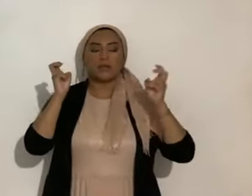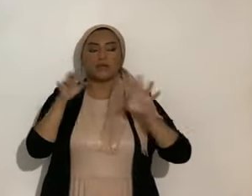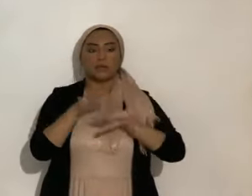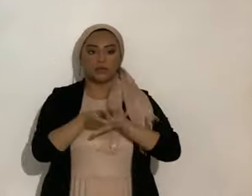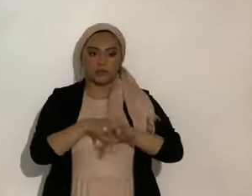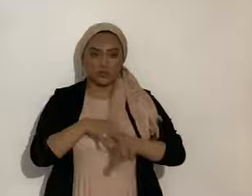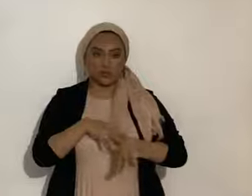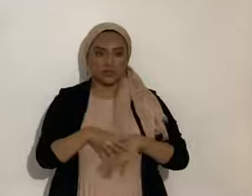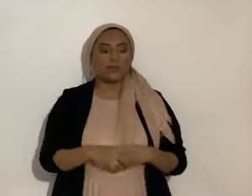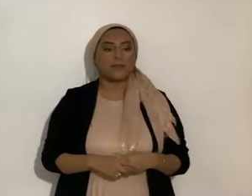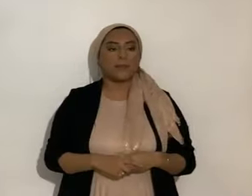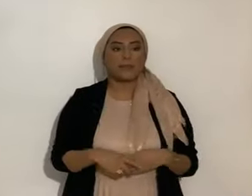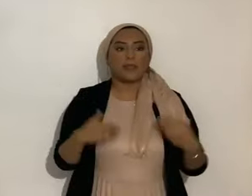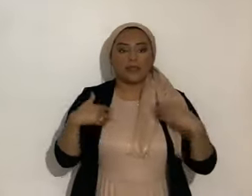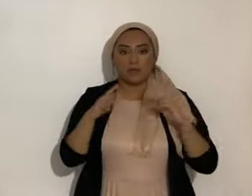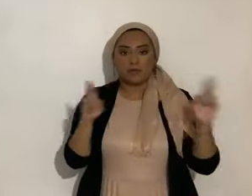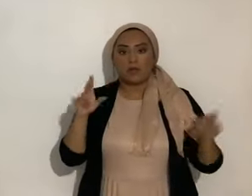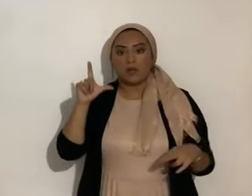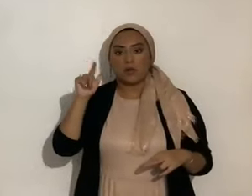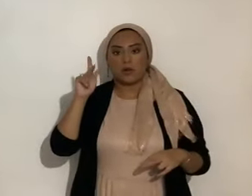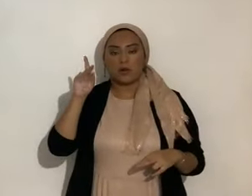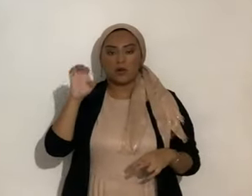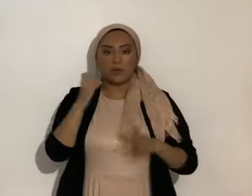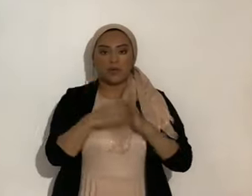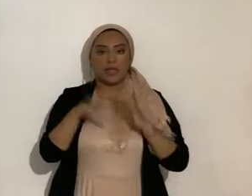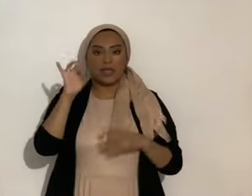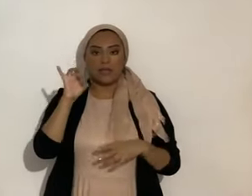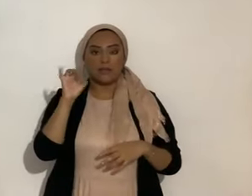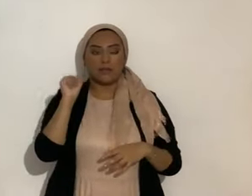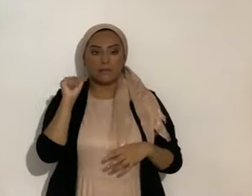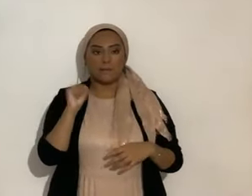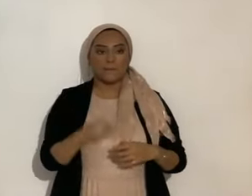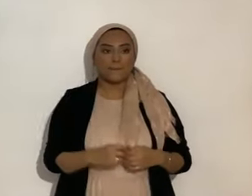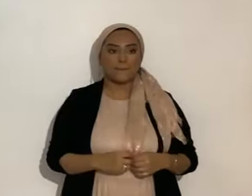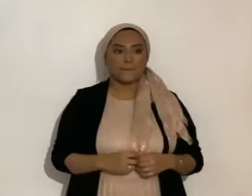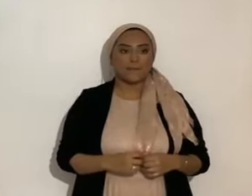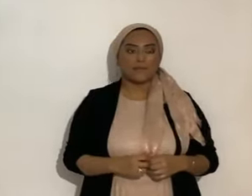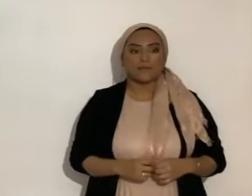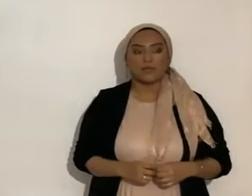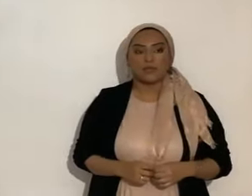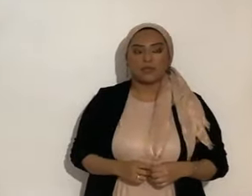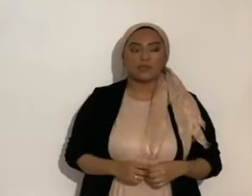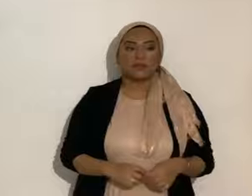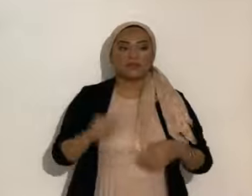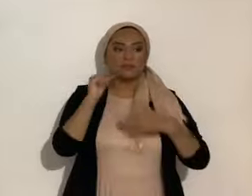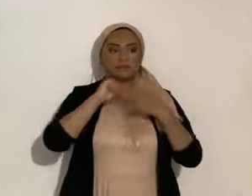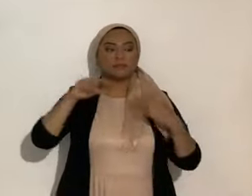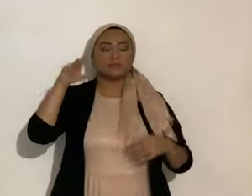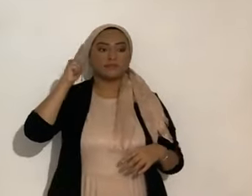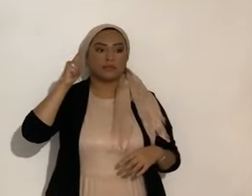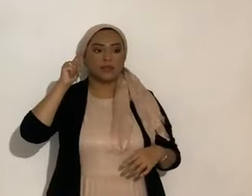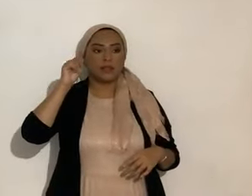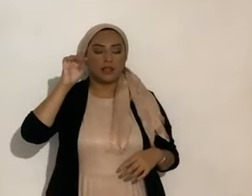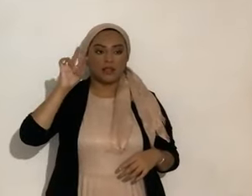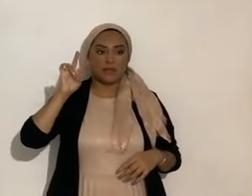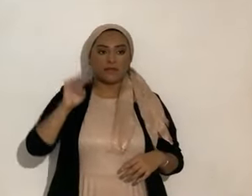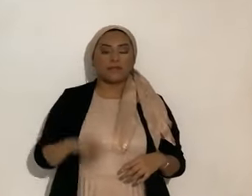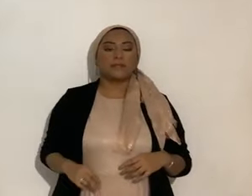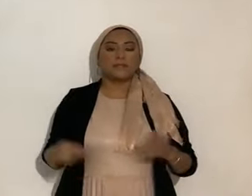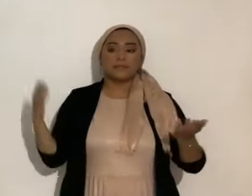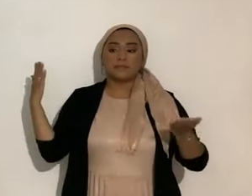calma. Entonces ya tienen Lucas 8, amados preciosos, ¿sí? Lucas 8, verso 27.